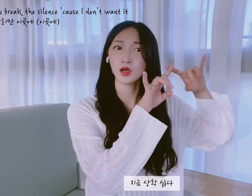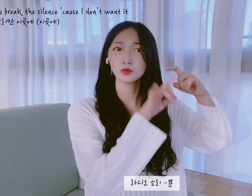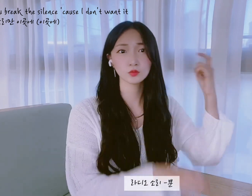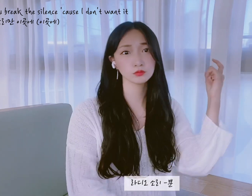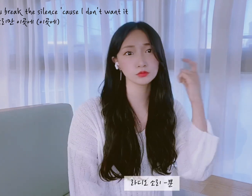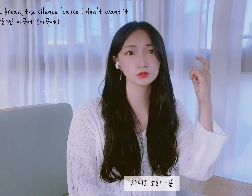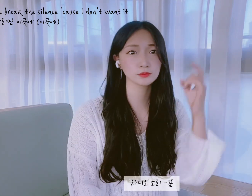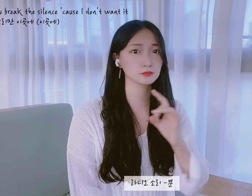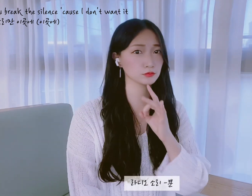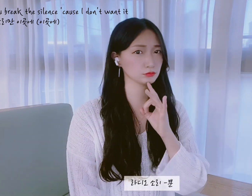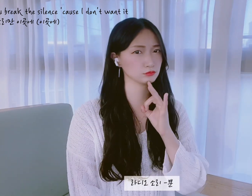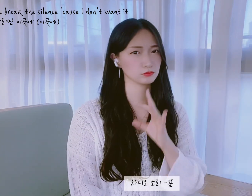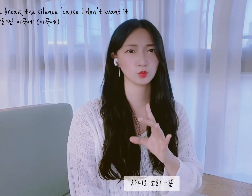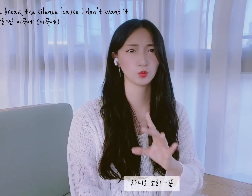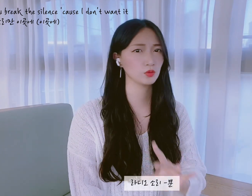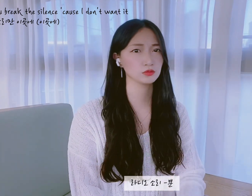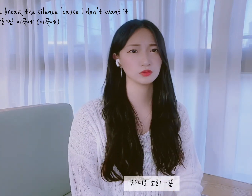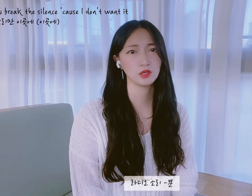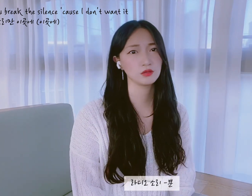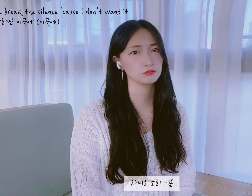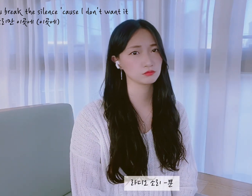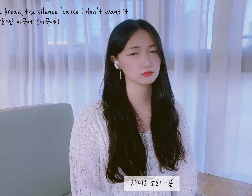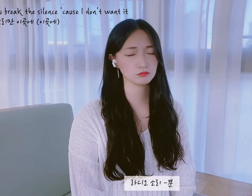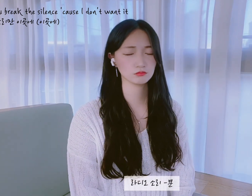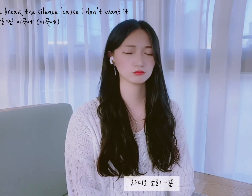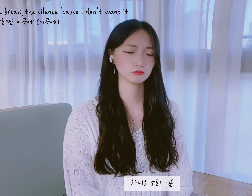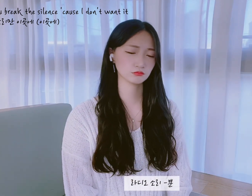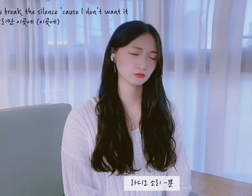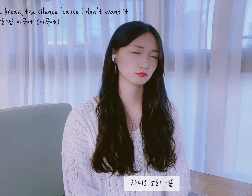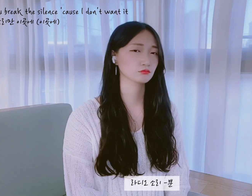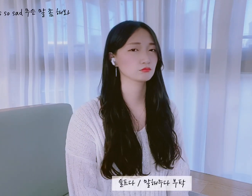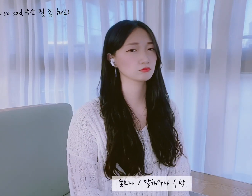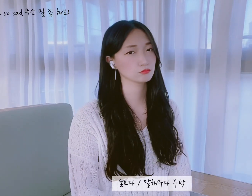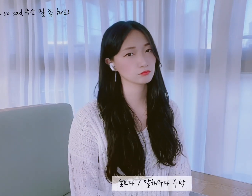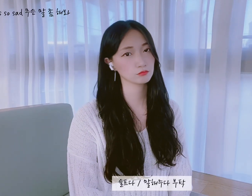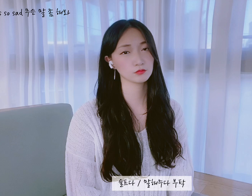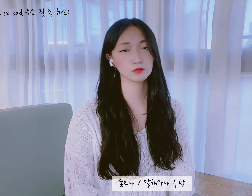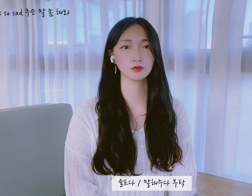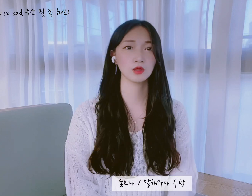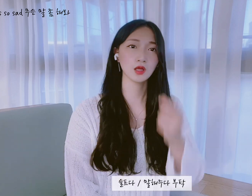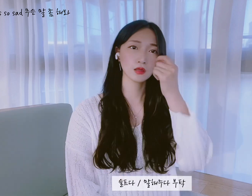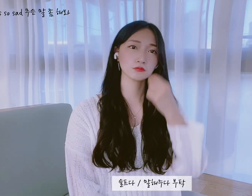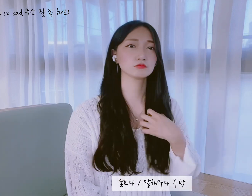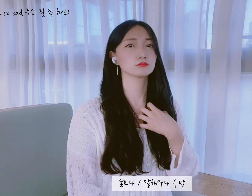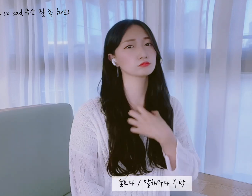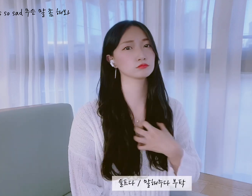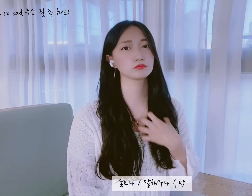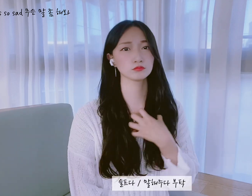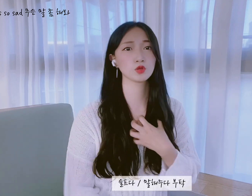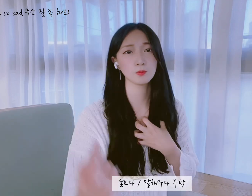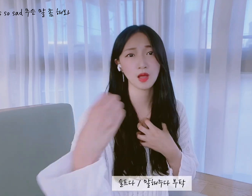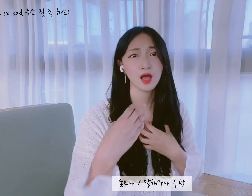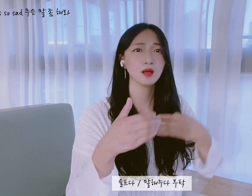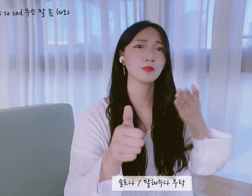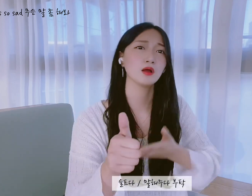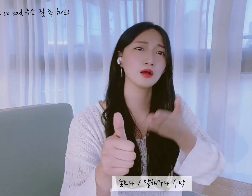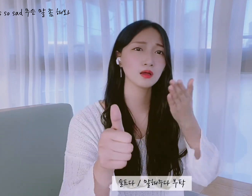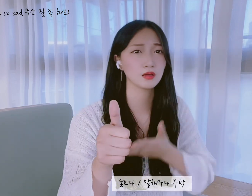Radio 소리만 이곳에 We still in 말 좀 해봐 말 없이